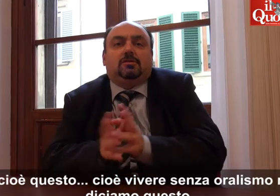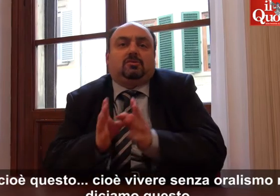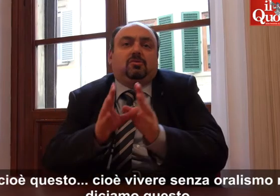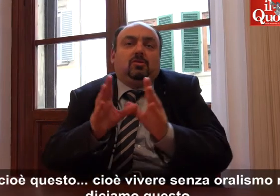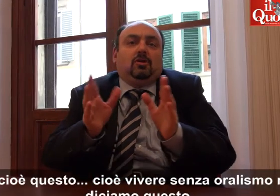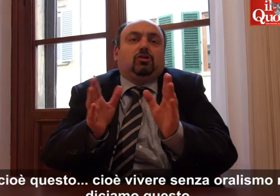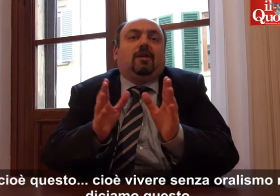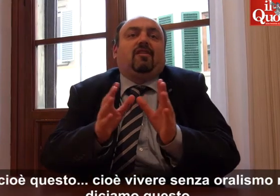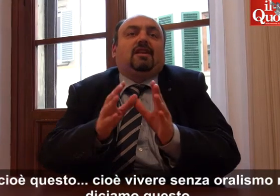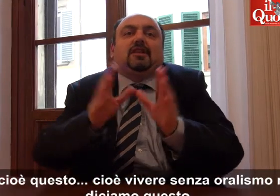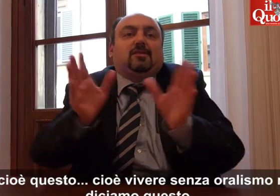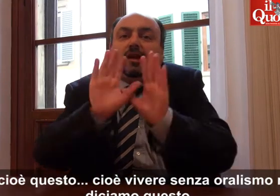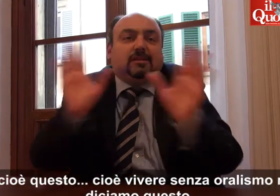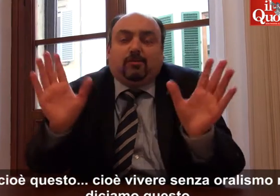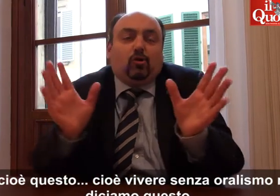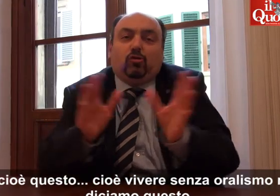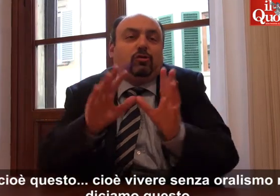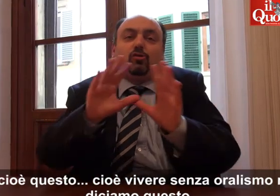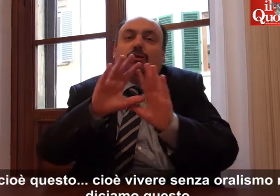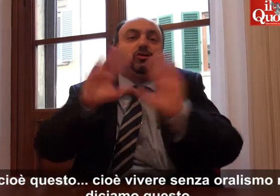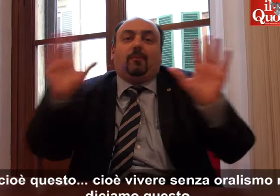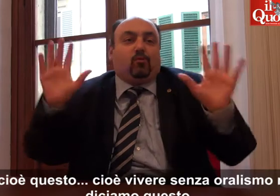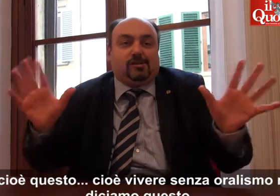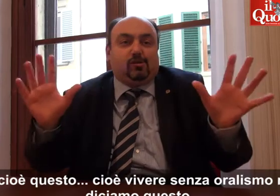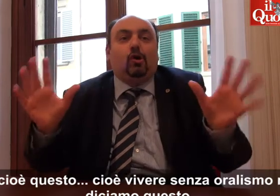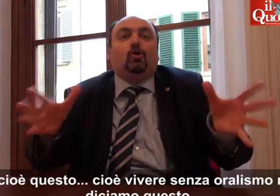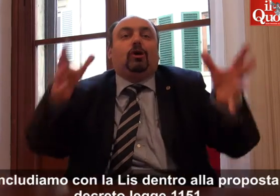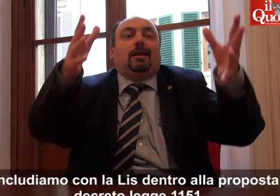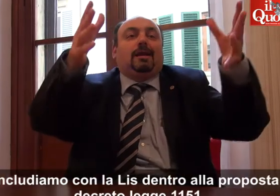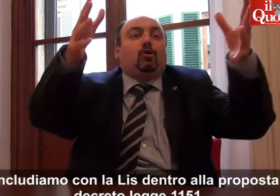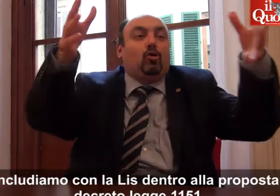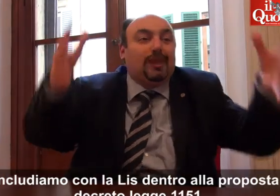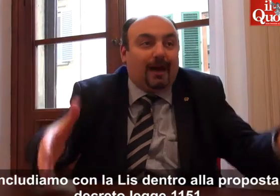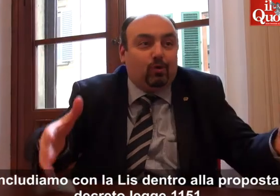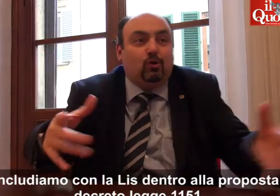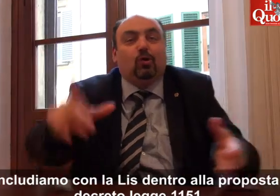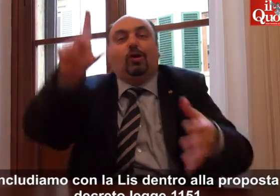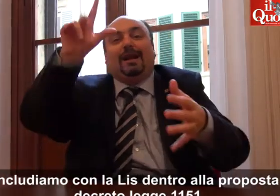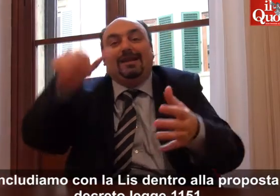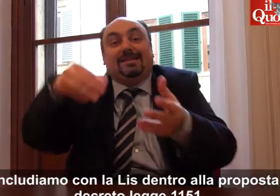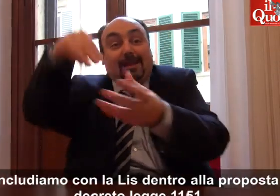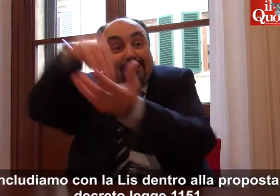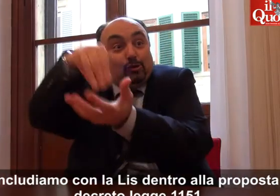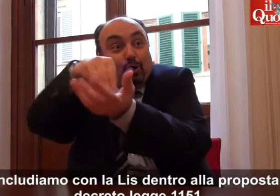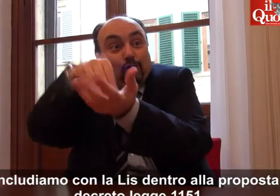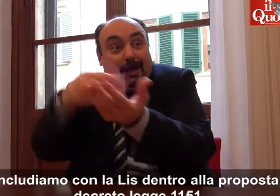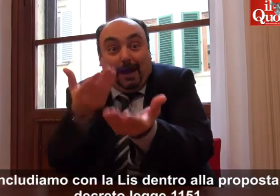No, non diciamo questo, noi includiamo con la lista dentro la